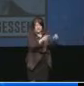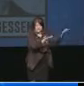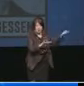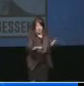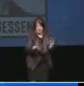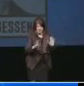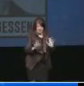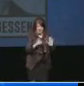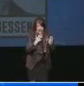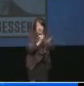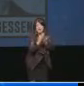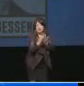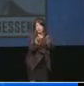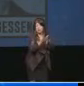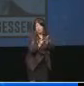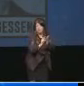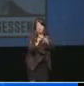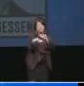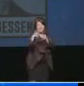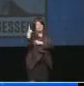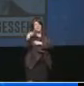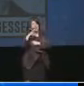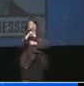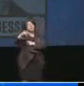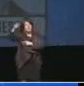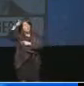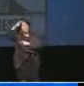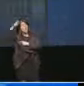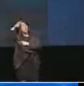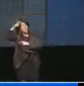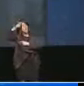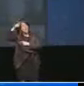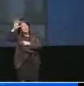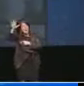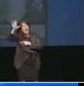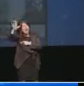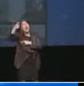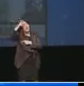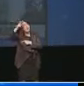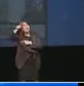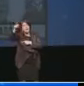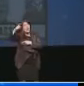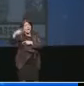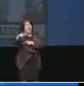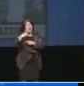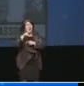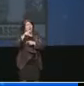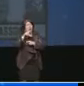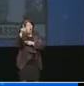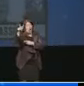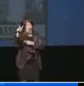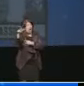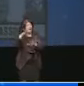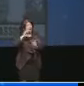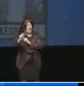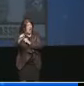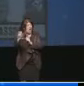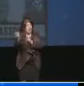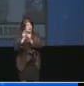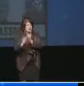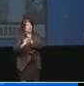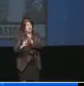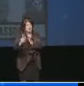come appunto dicevo prima la Turchia dalla Turchia Ece Temelkuran che è probabilmente la scrittrice intellettuale turca più letta al mondo